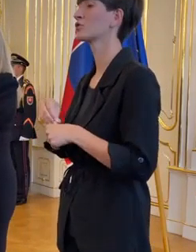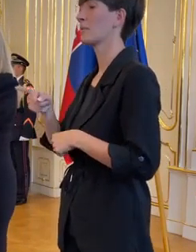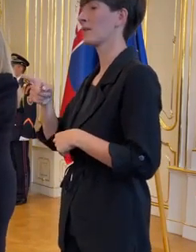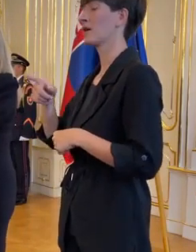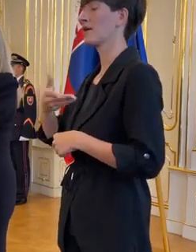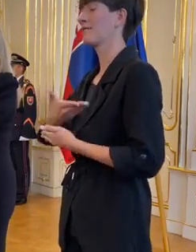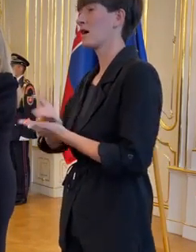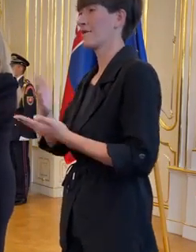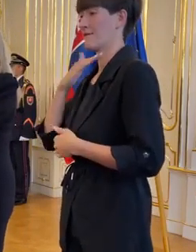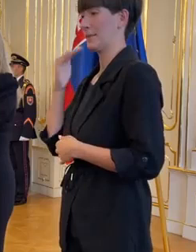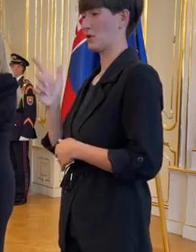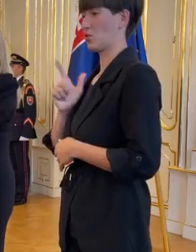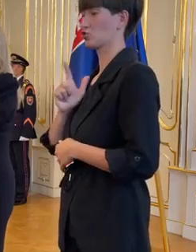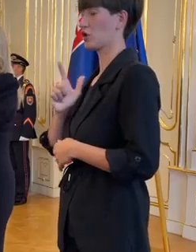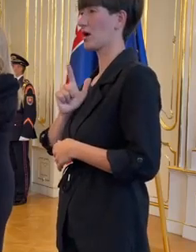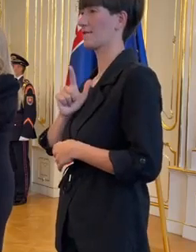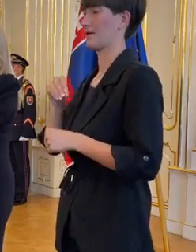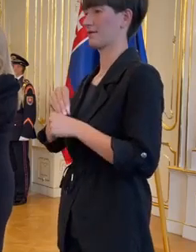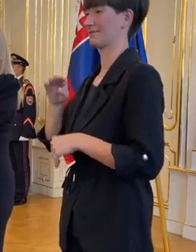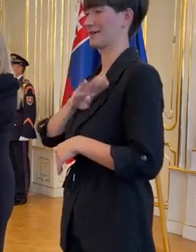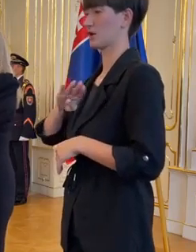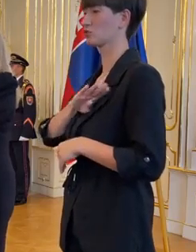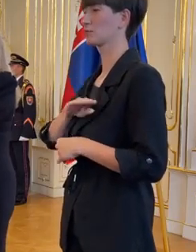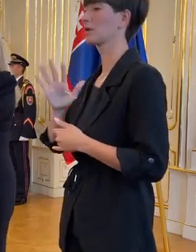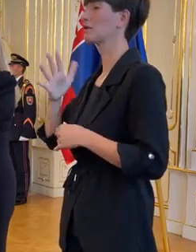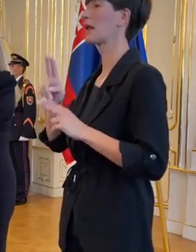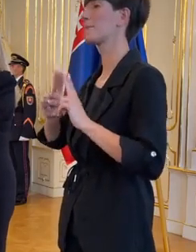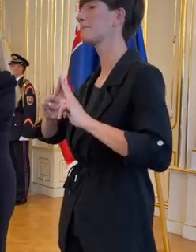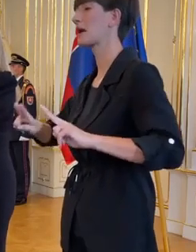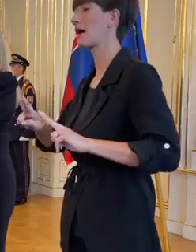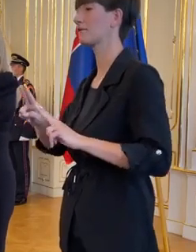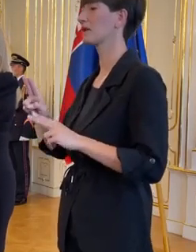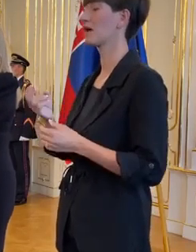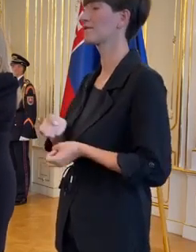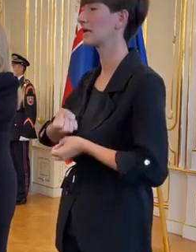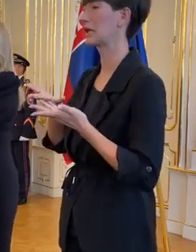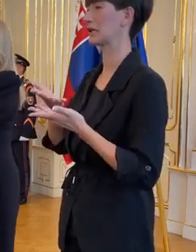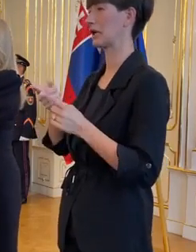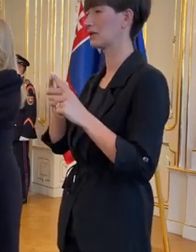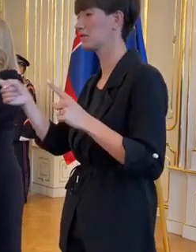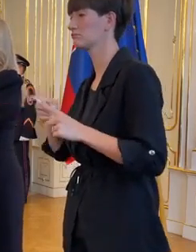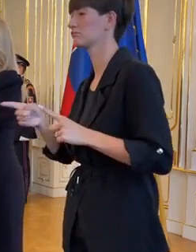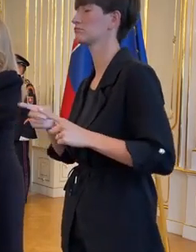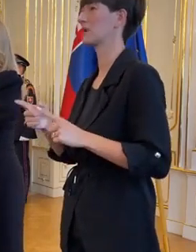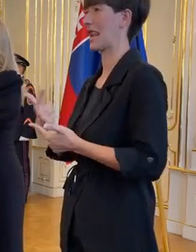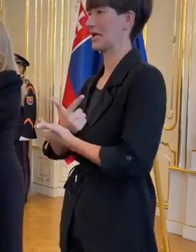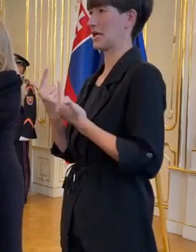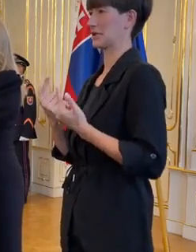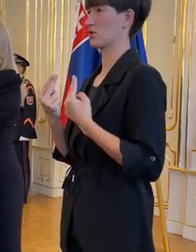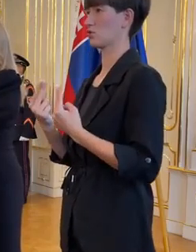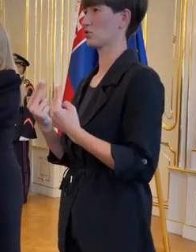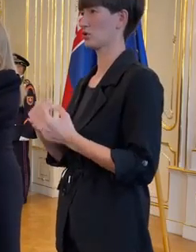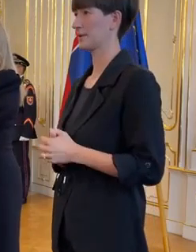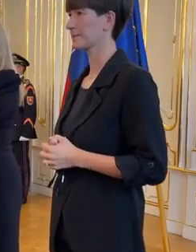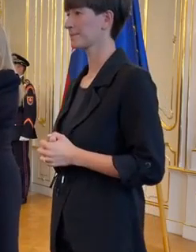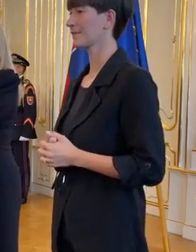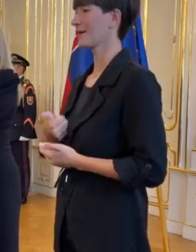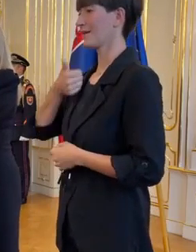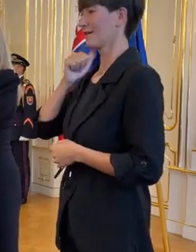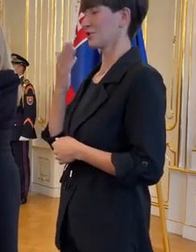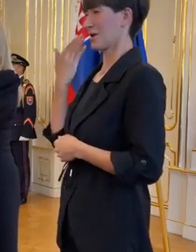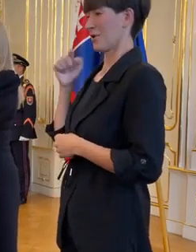jej predstaviteľov očakáva nielen technokratické právne konštatovania, ale predovšetkým jasné hodnotové postoje. Včera sme